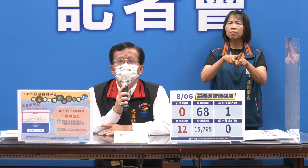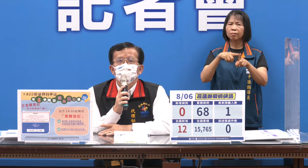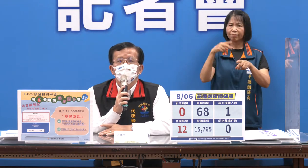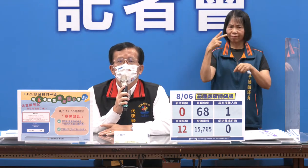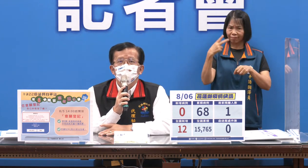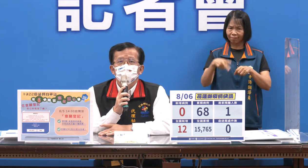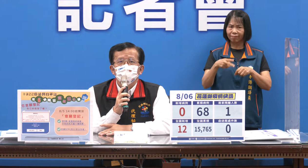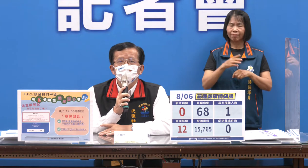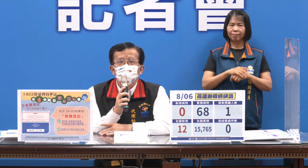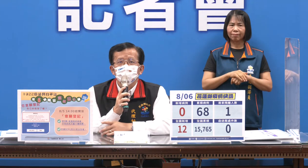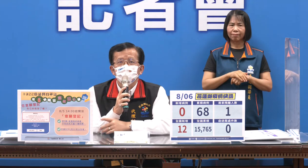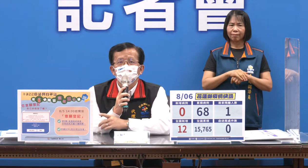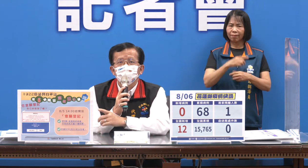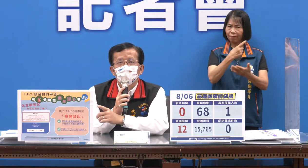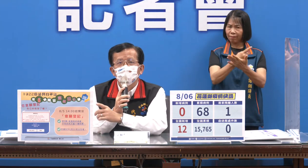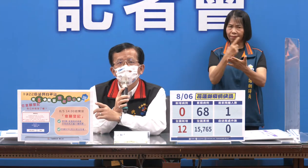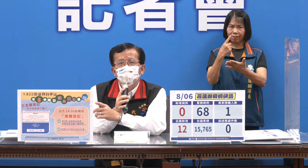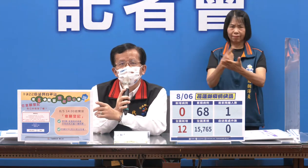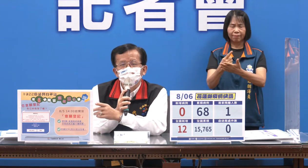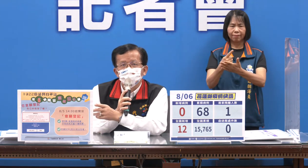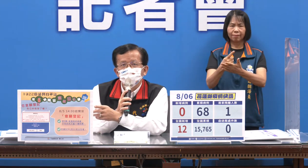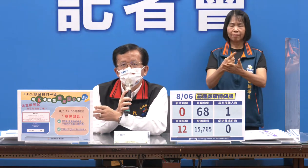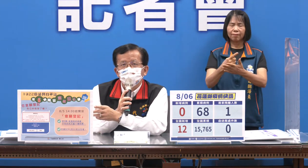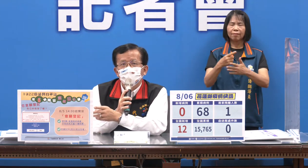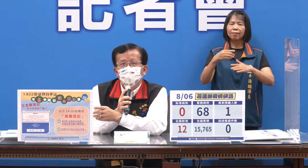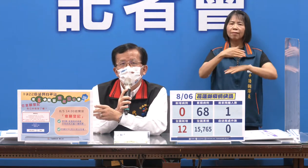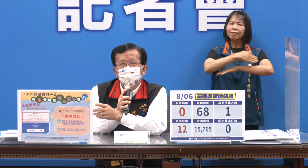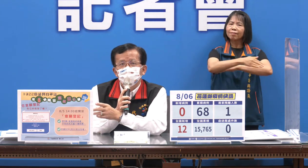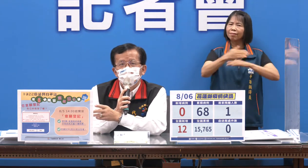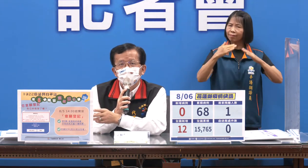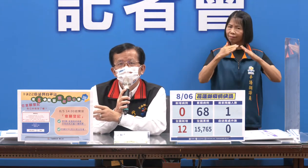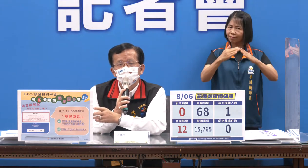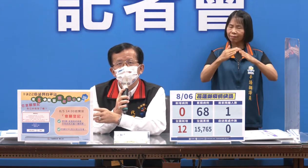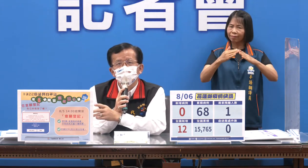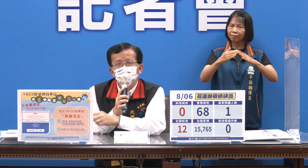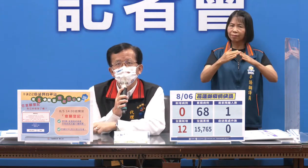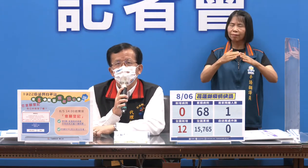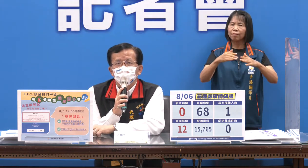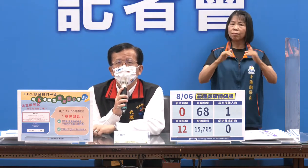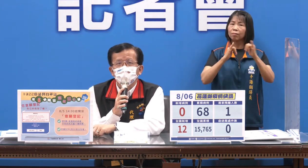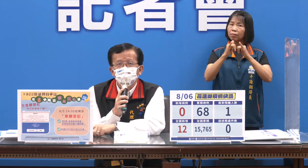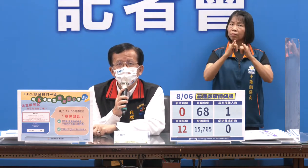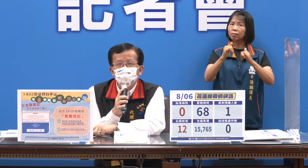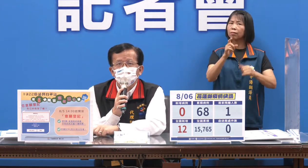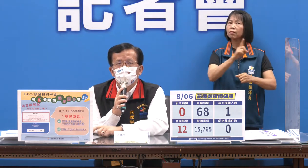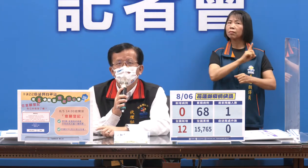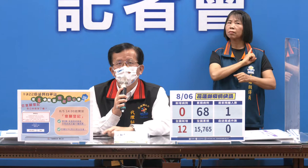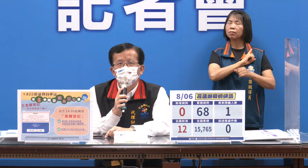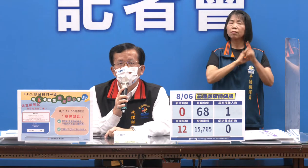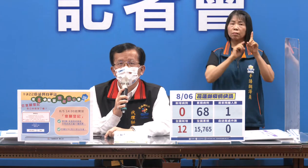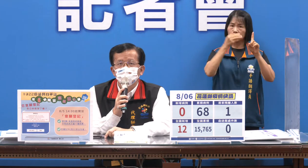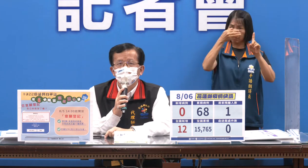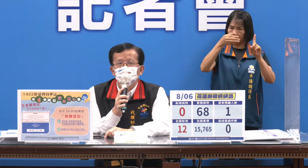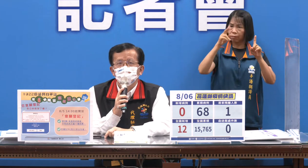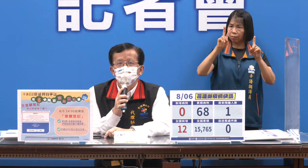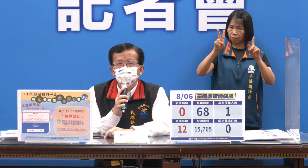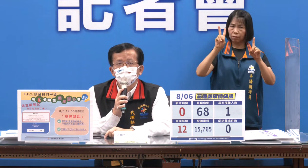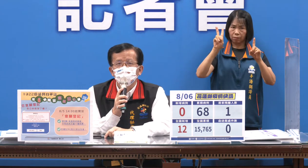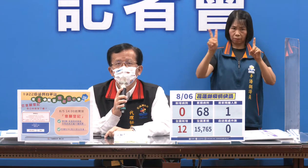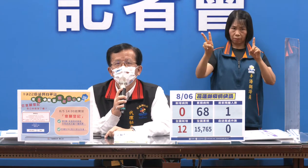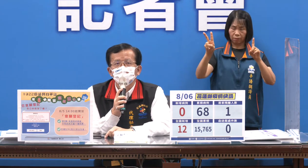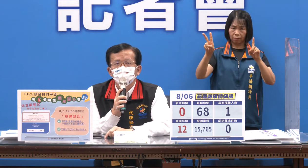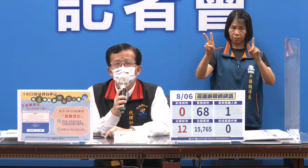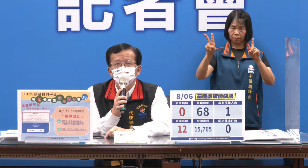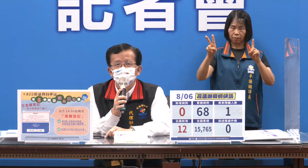照各地方各县市乡亲自己在1922的